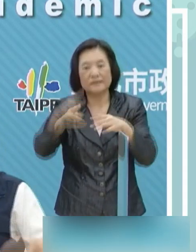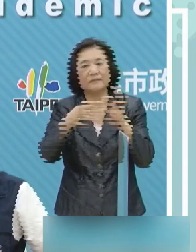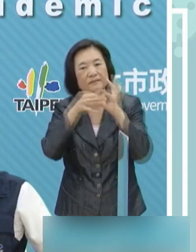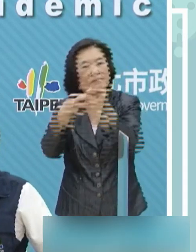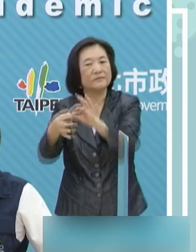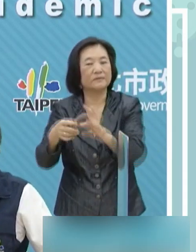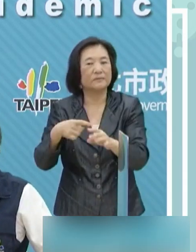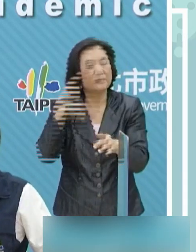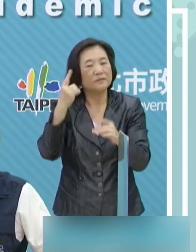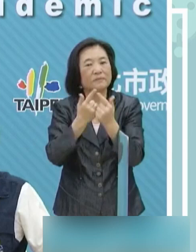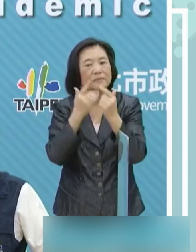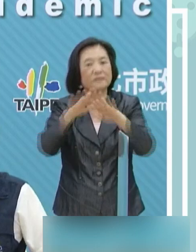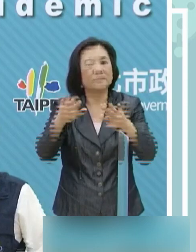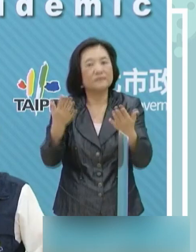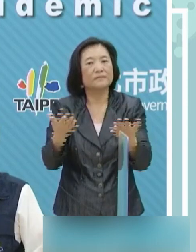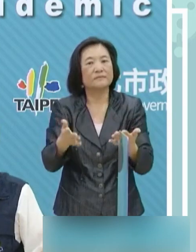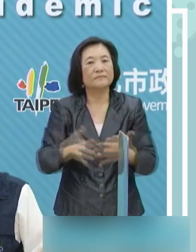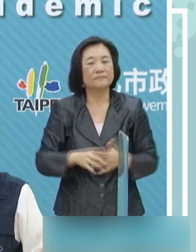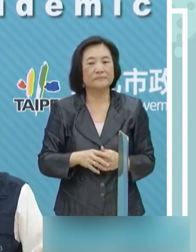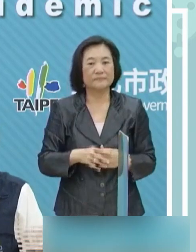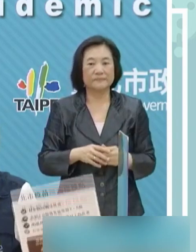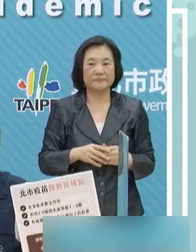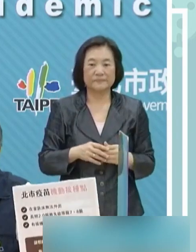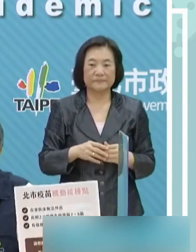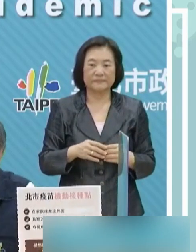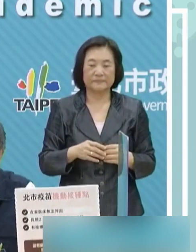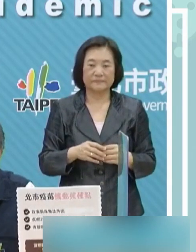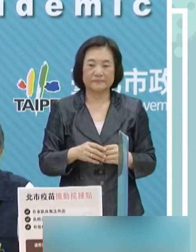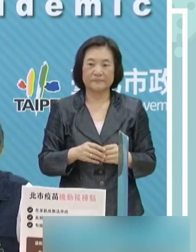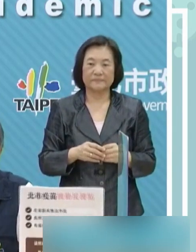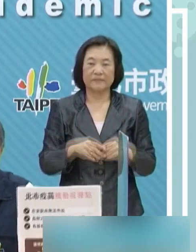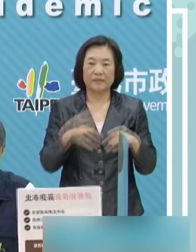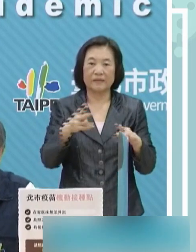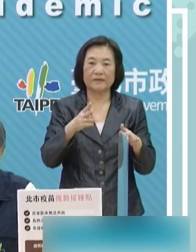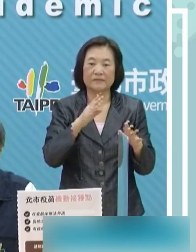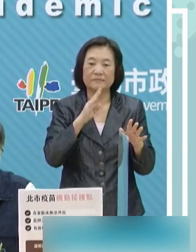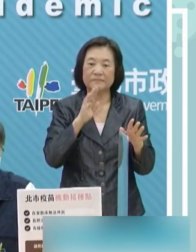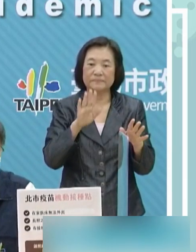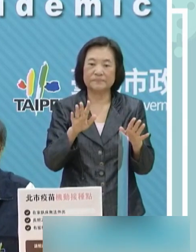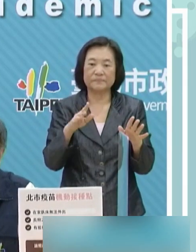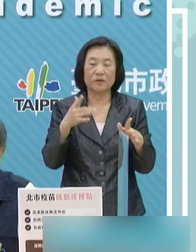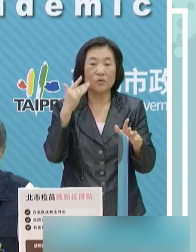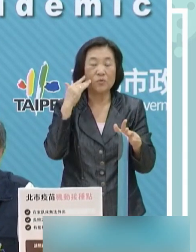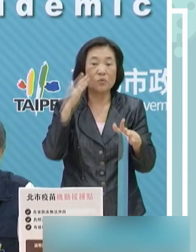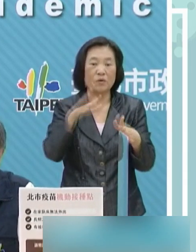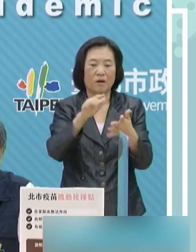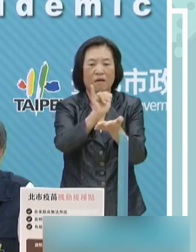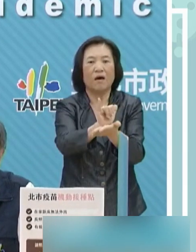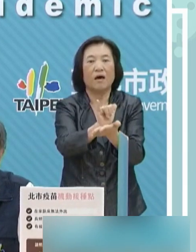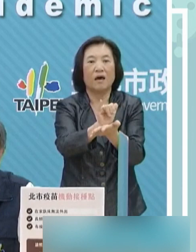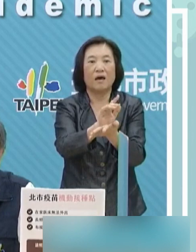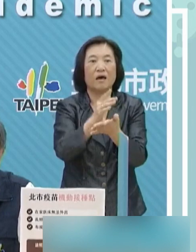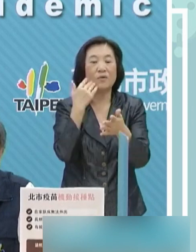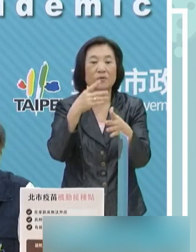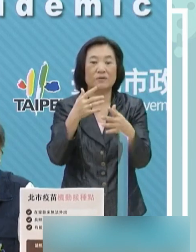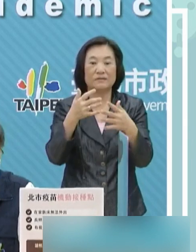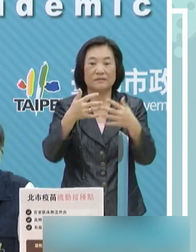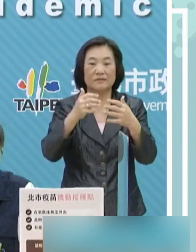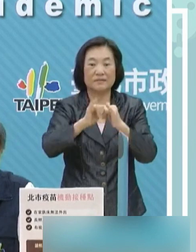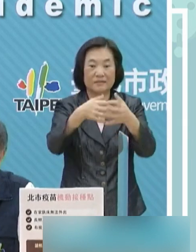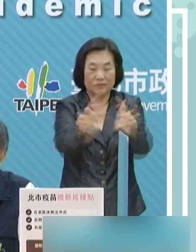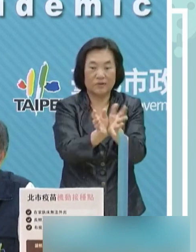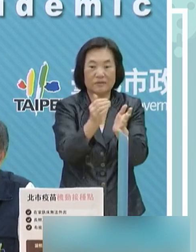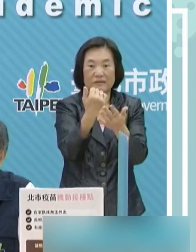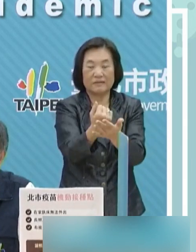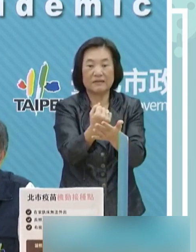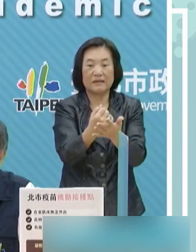你什么时候去打疫苗。原则上是我们先让这些预约的先打完，所以你大概是如果不这些没有